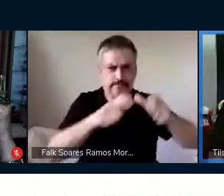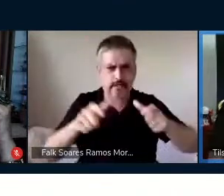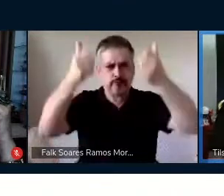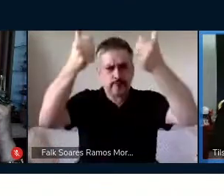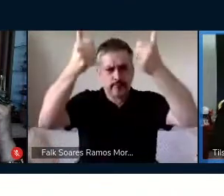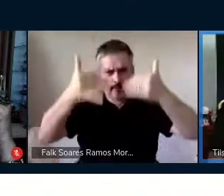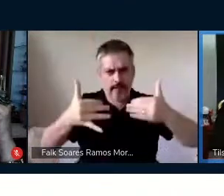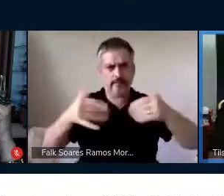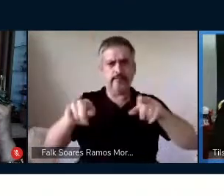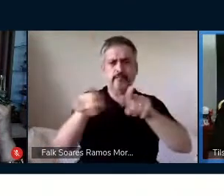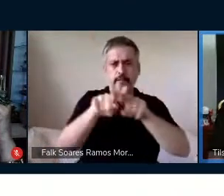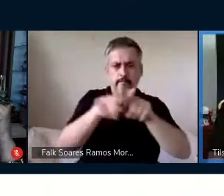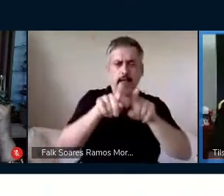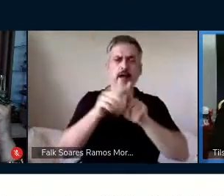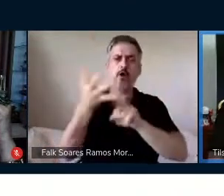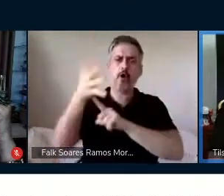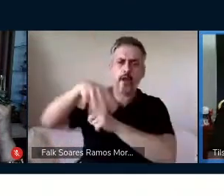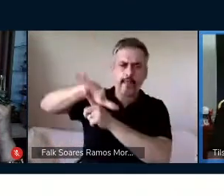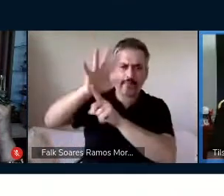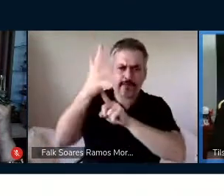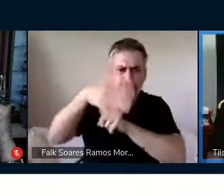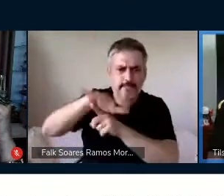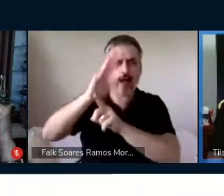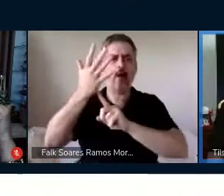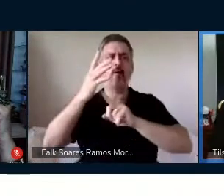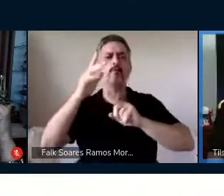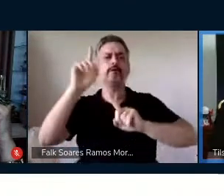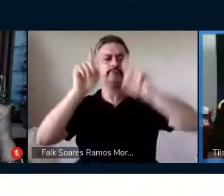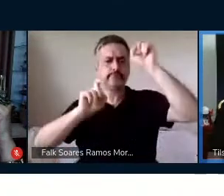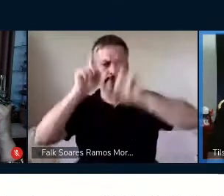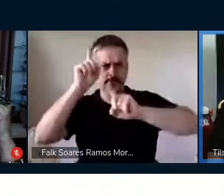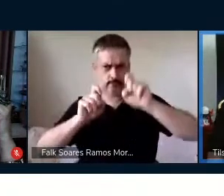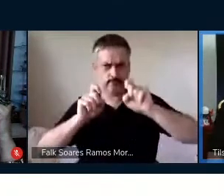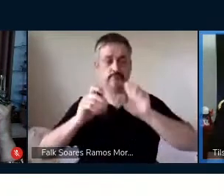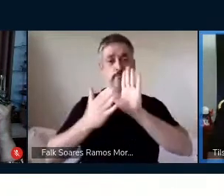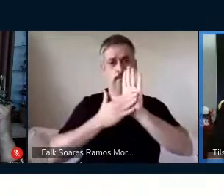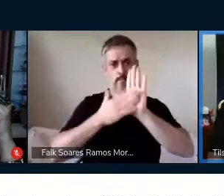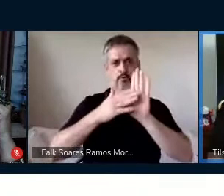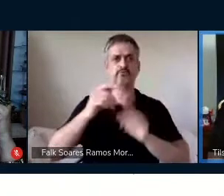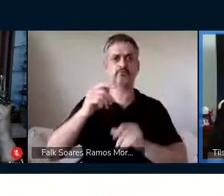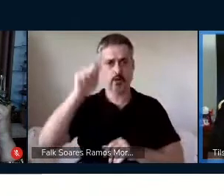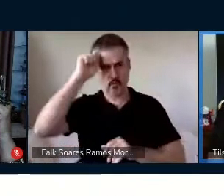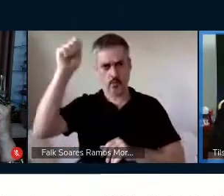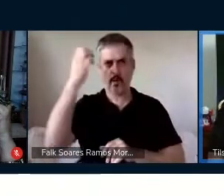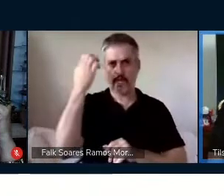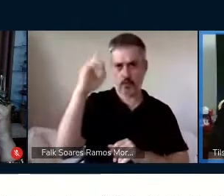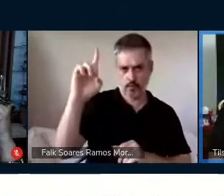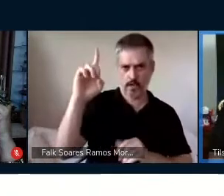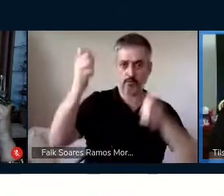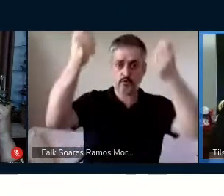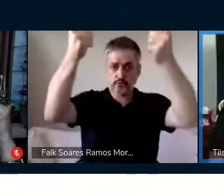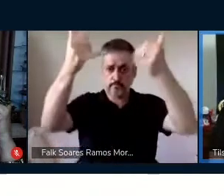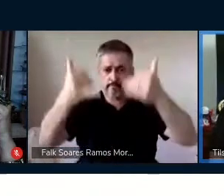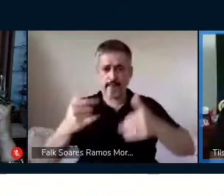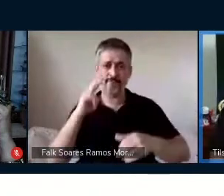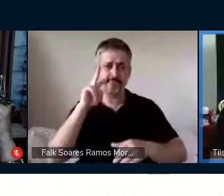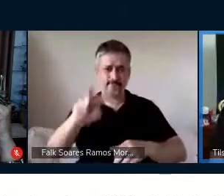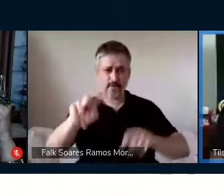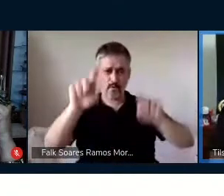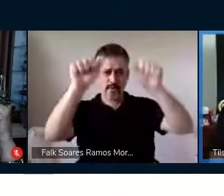parâmetros fonológicos da LSB, a saber, configuração de mão, movimento e ponto de